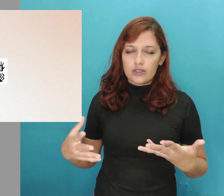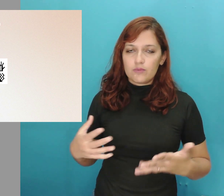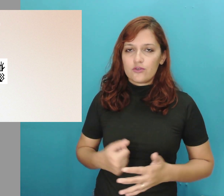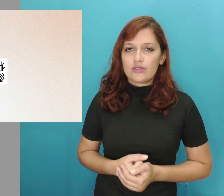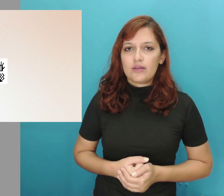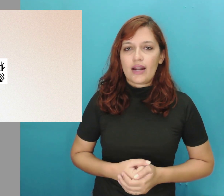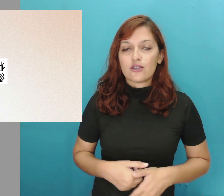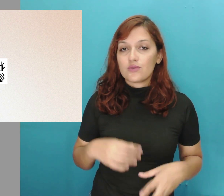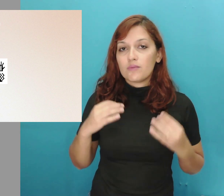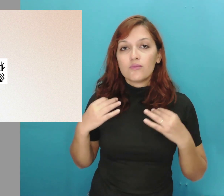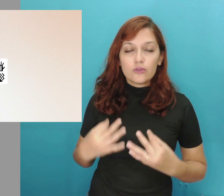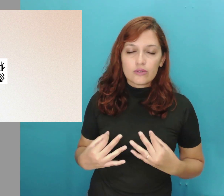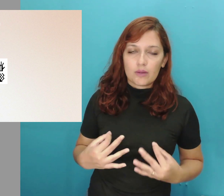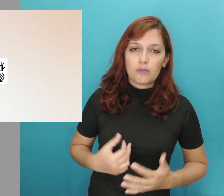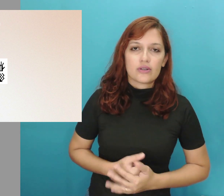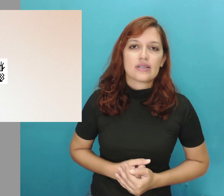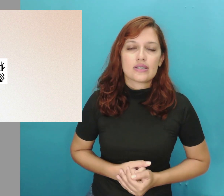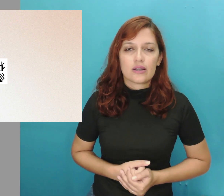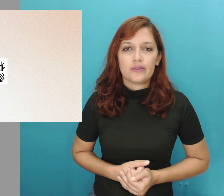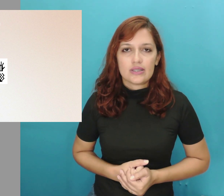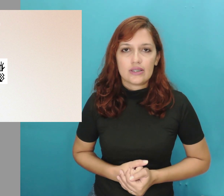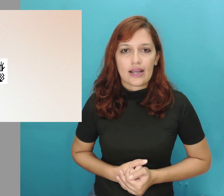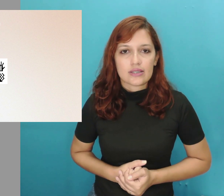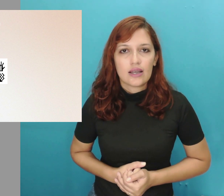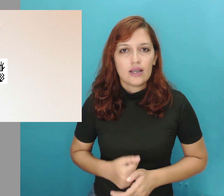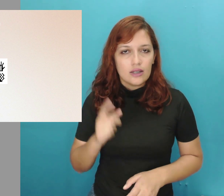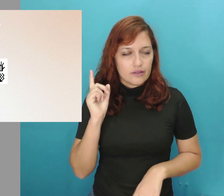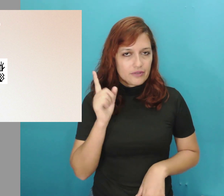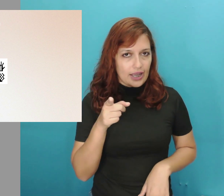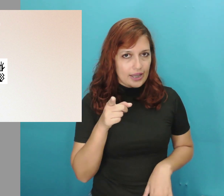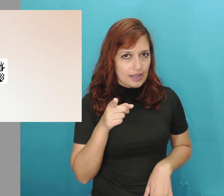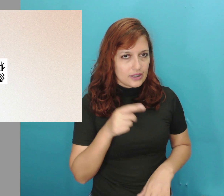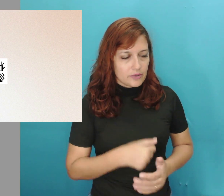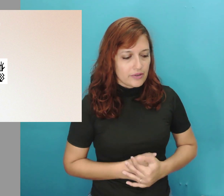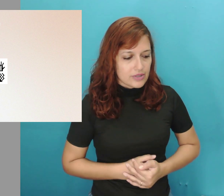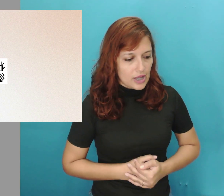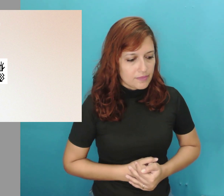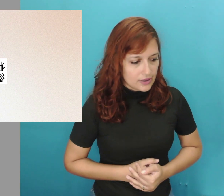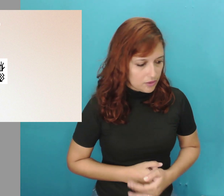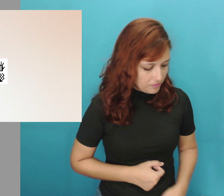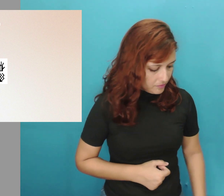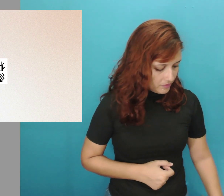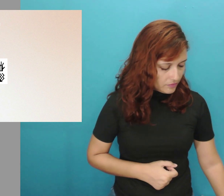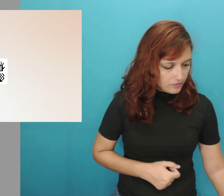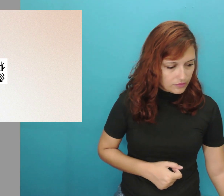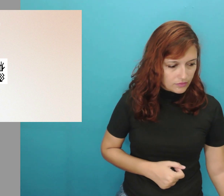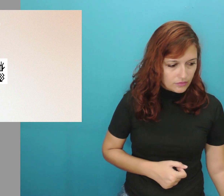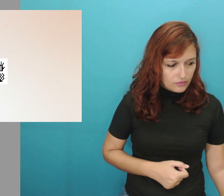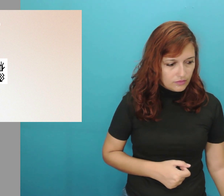podemos nos lembrar. Ajuda muito na memorização de sinais. Fica aí a dica para você aprender.